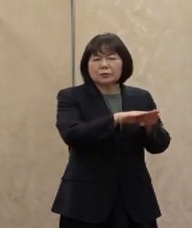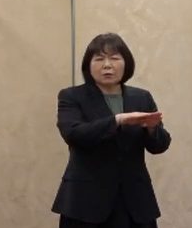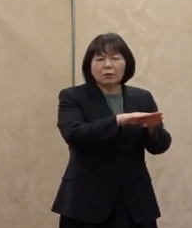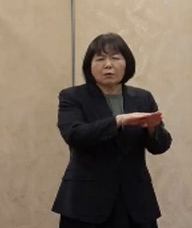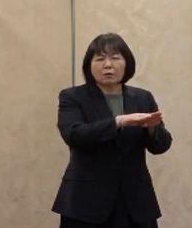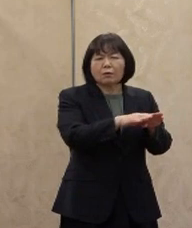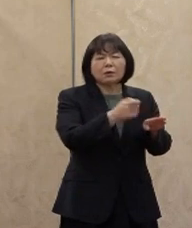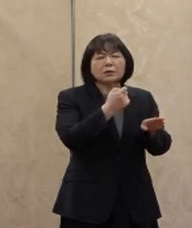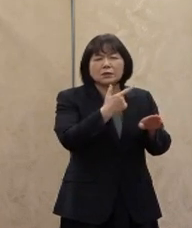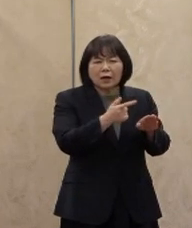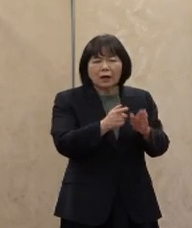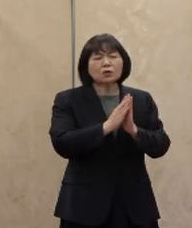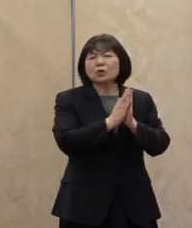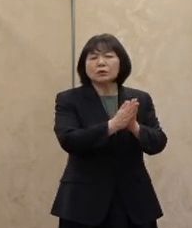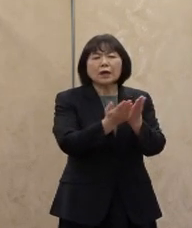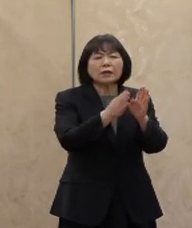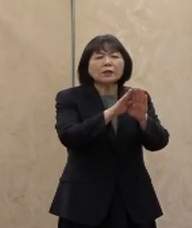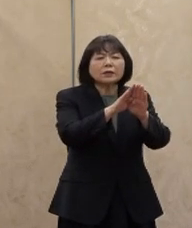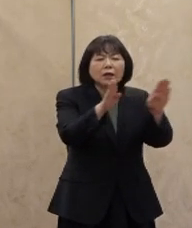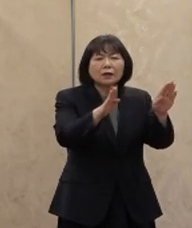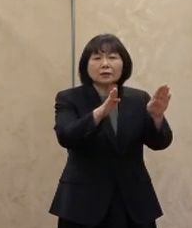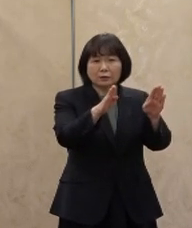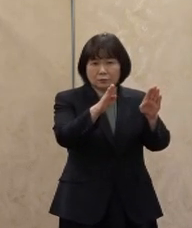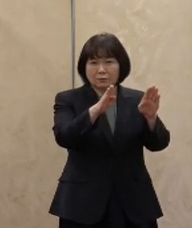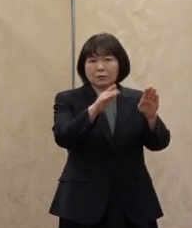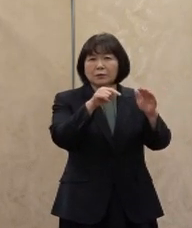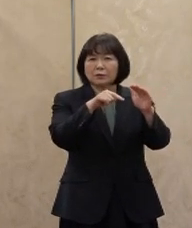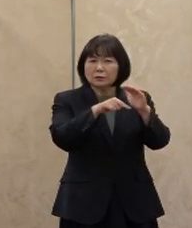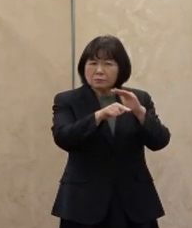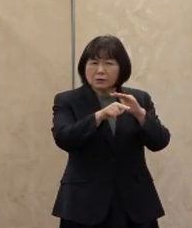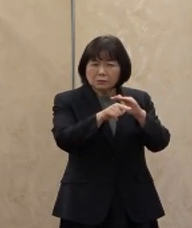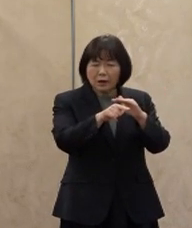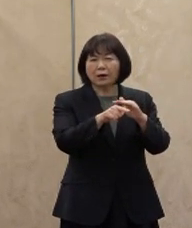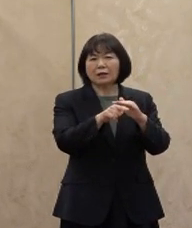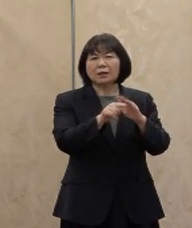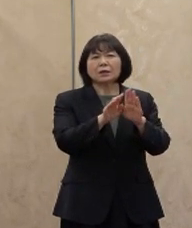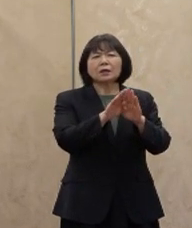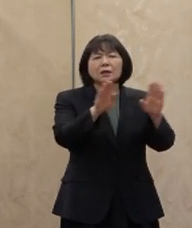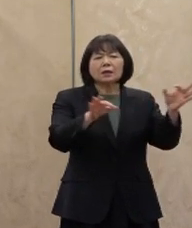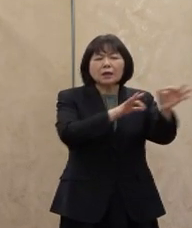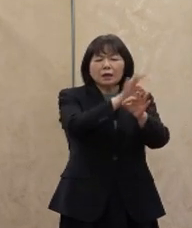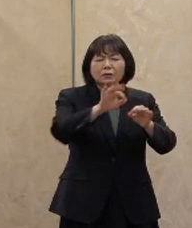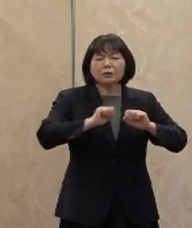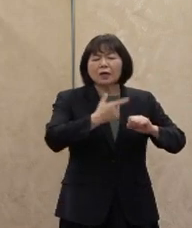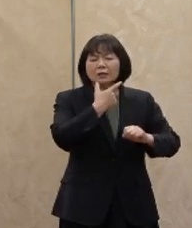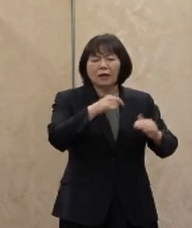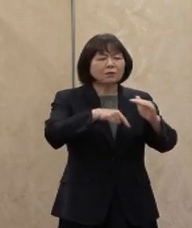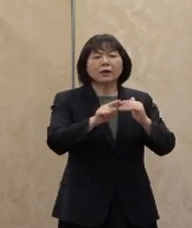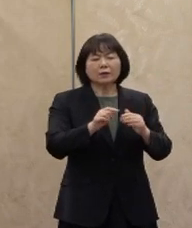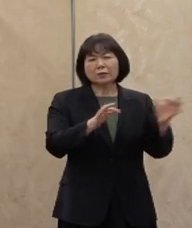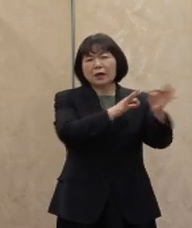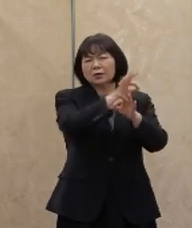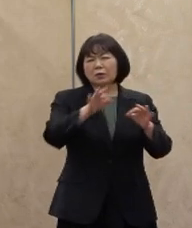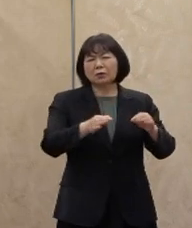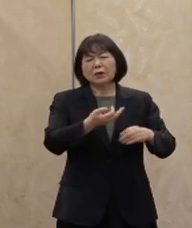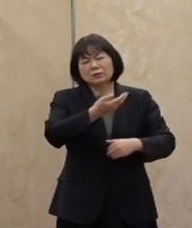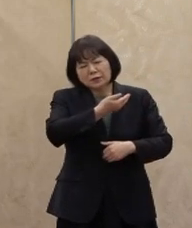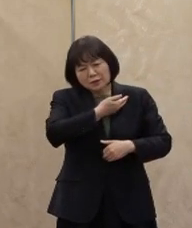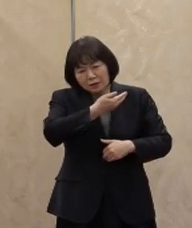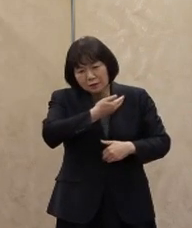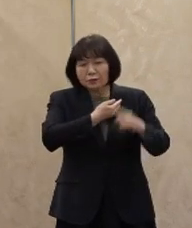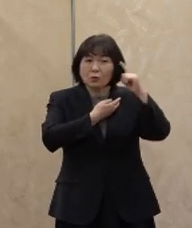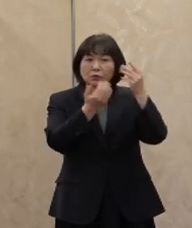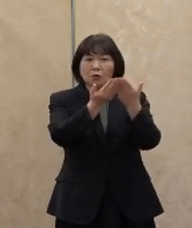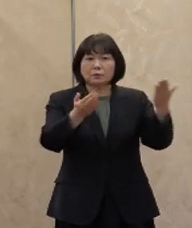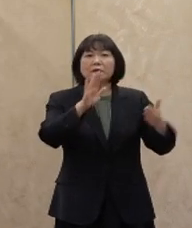の要請があっても開いているところどうしてもっていうのは、あのやりたくてやっているというよりもやらないとどうしてもこれはもうダメなんだっていうところ